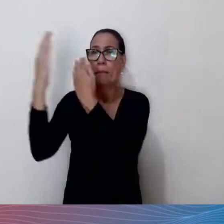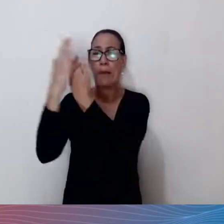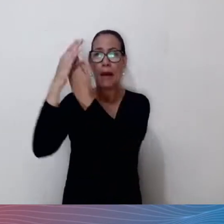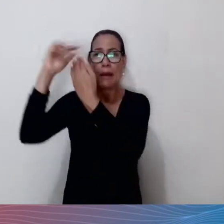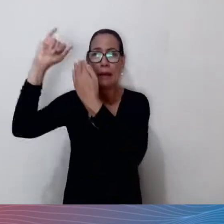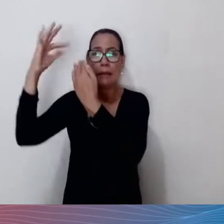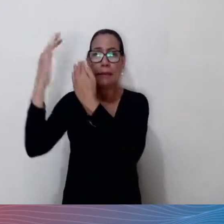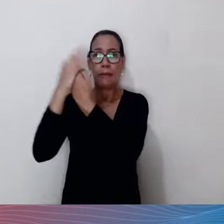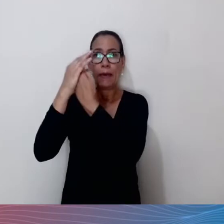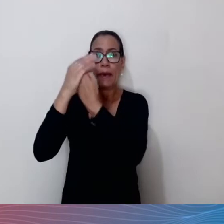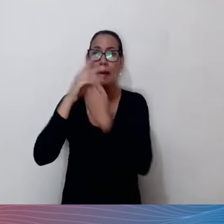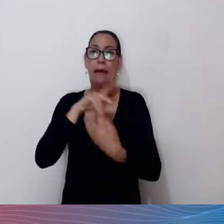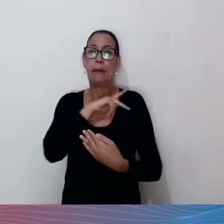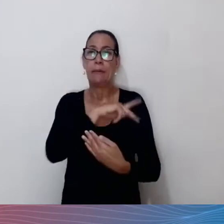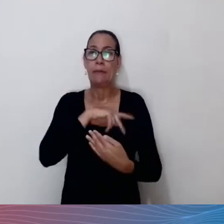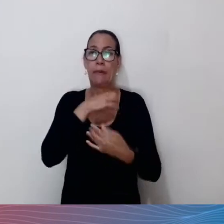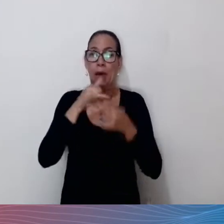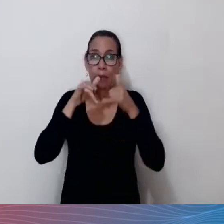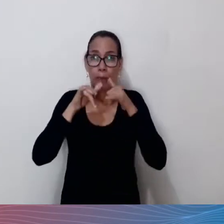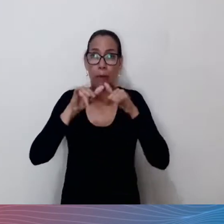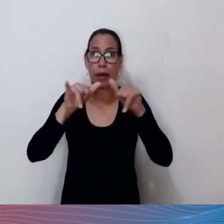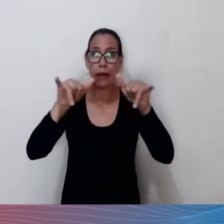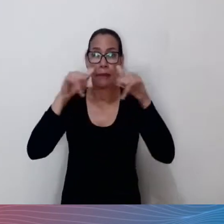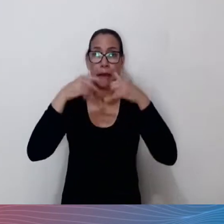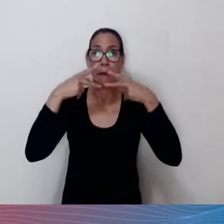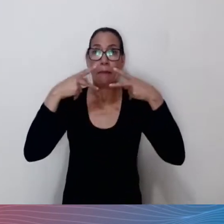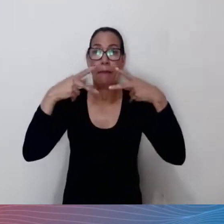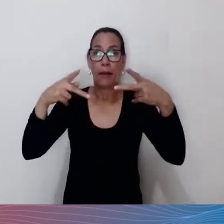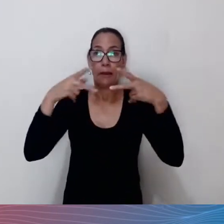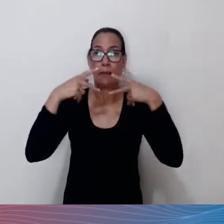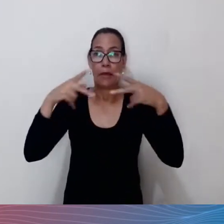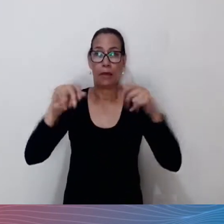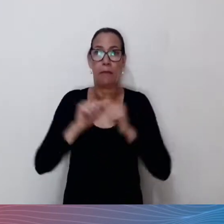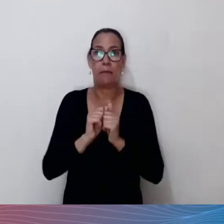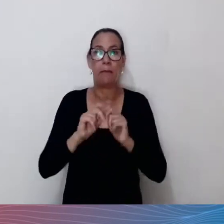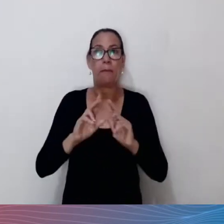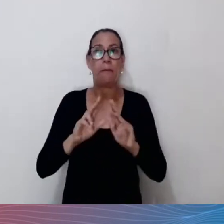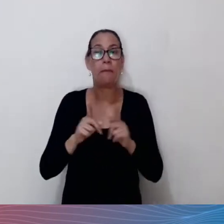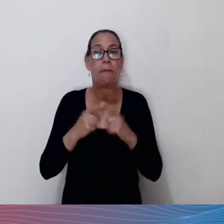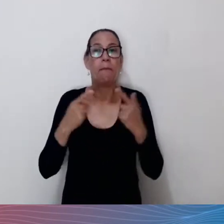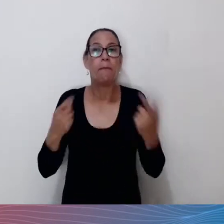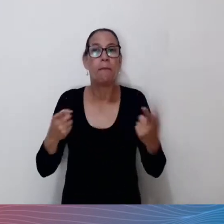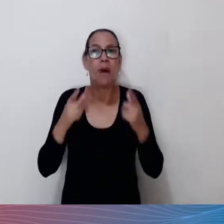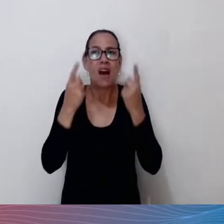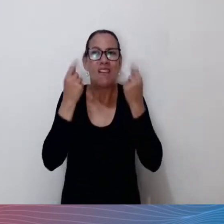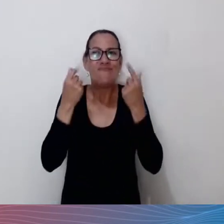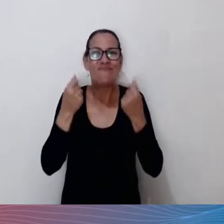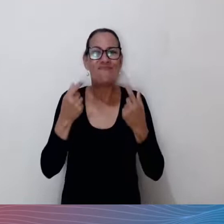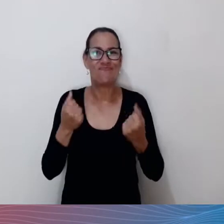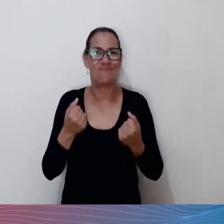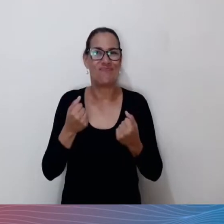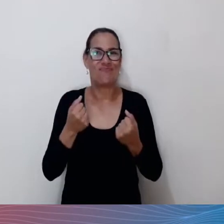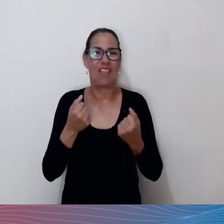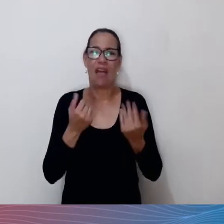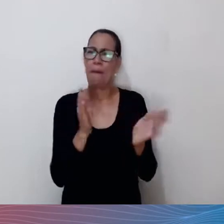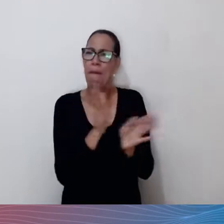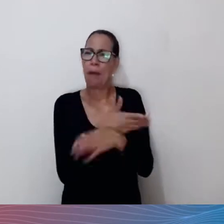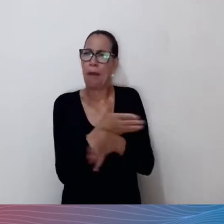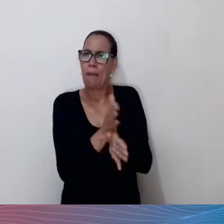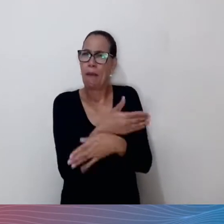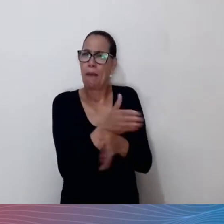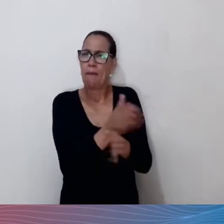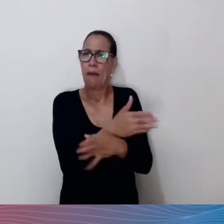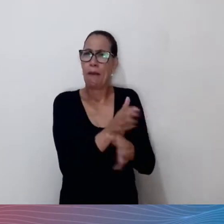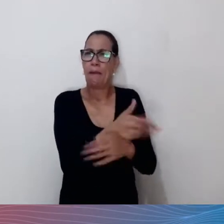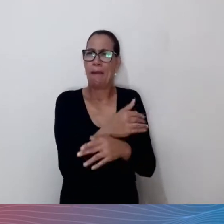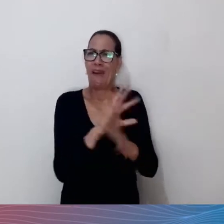houve muita concorrência. Os judaizantes queriam distrair o povo, né, a igreja. E também